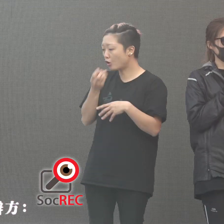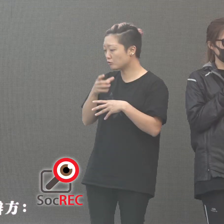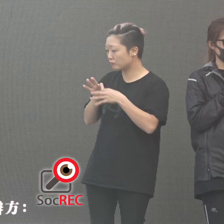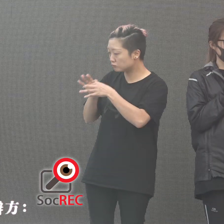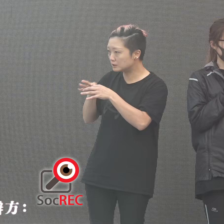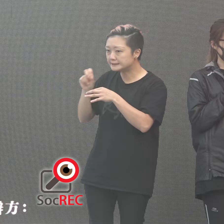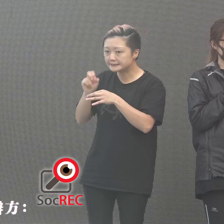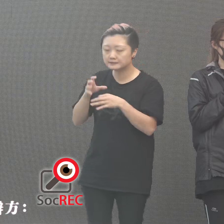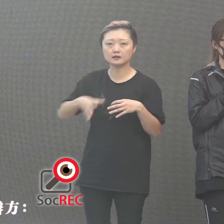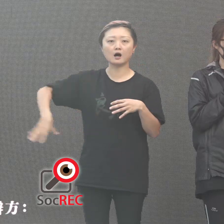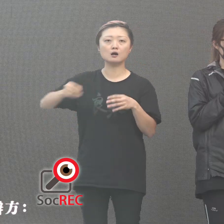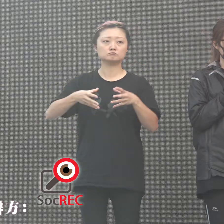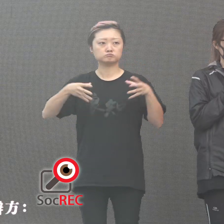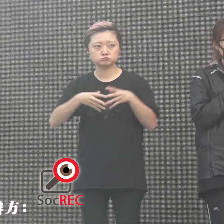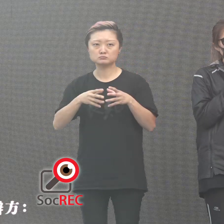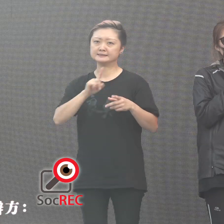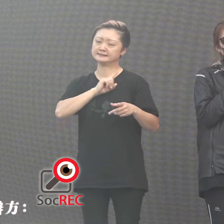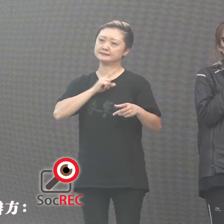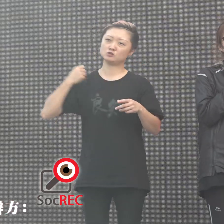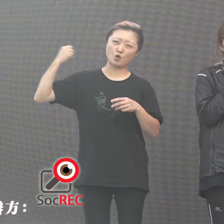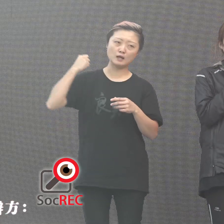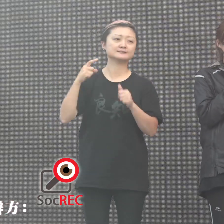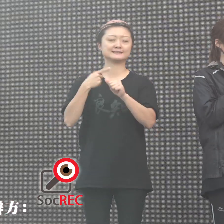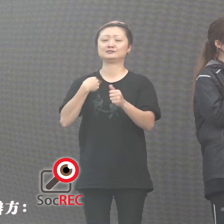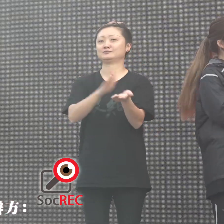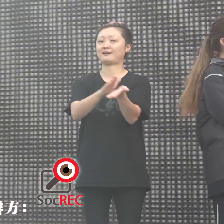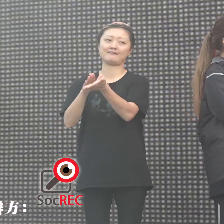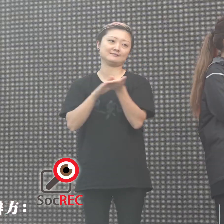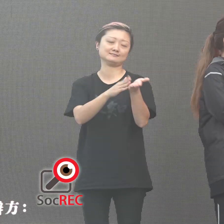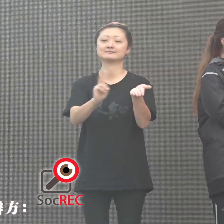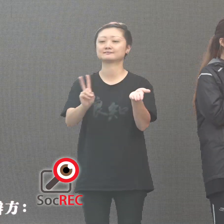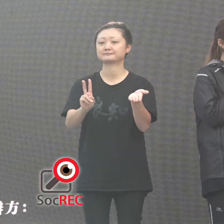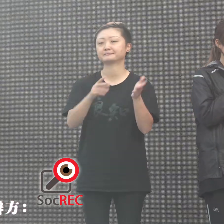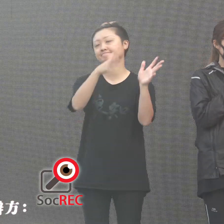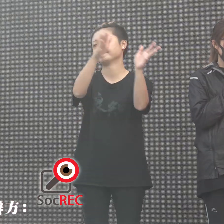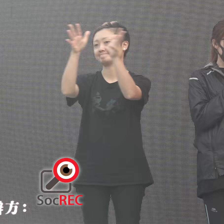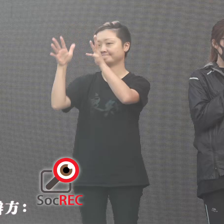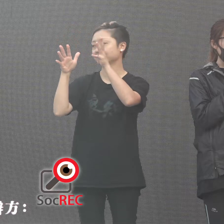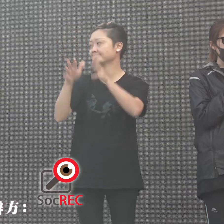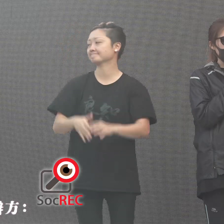出，我哋俾啲掌聲自己。36000人。